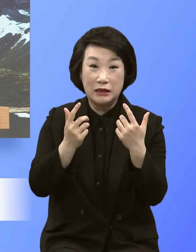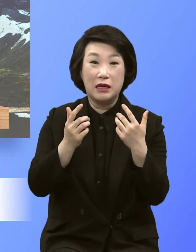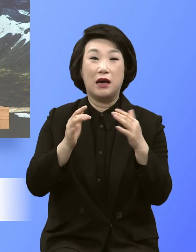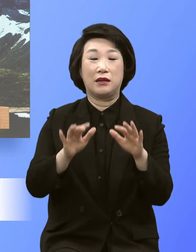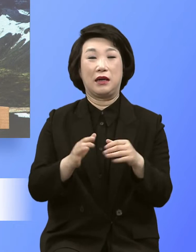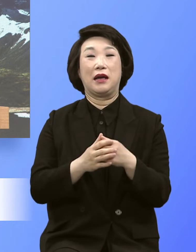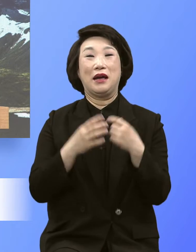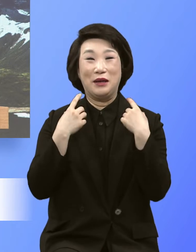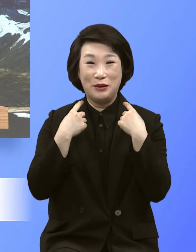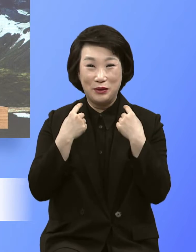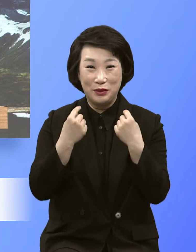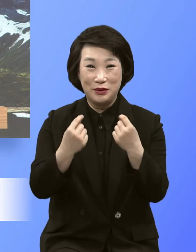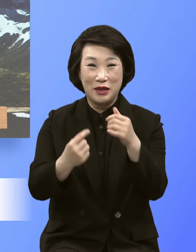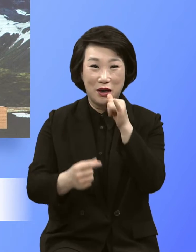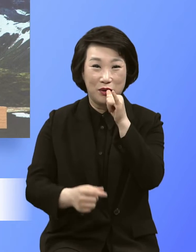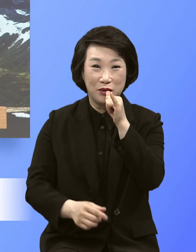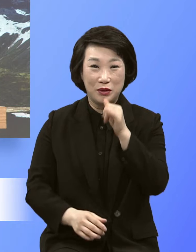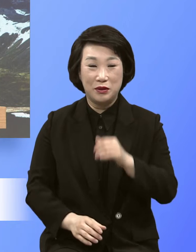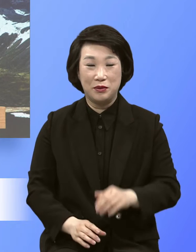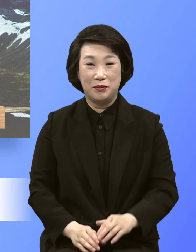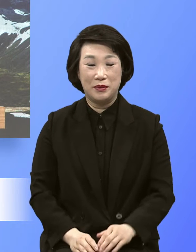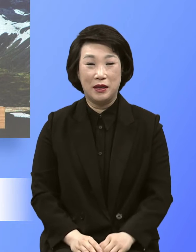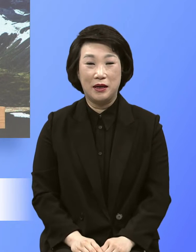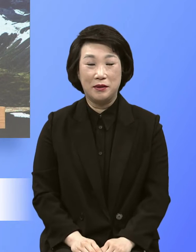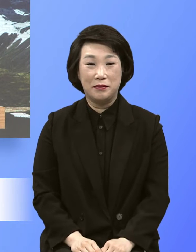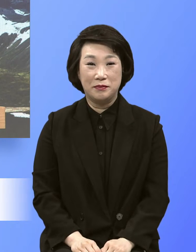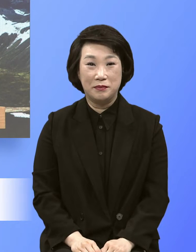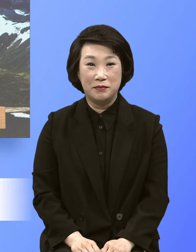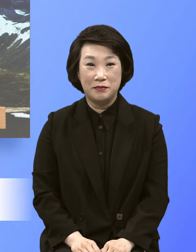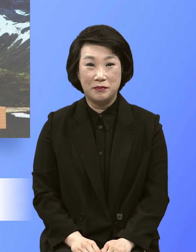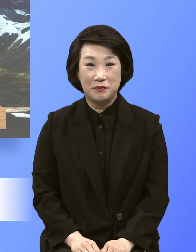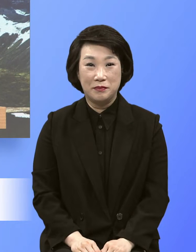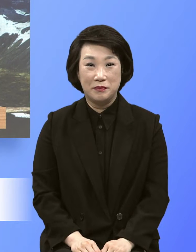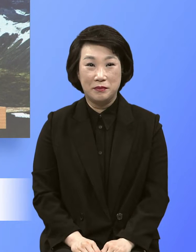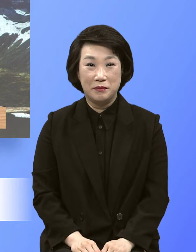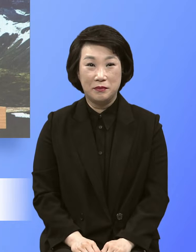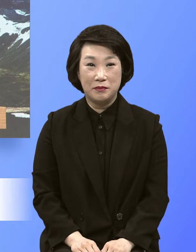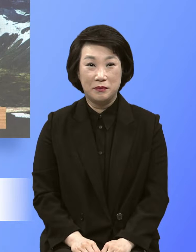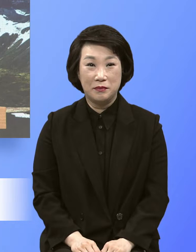확실하고 분명하게 지켜 나갑니다.